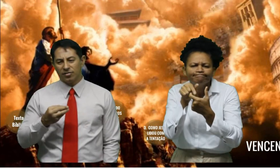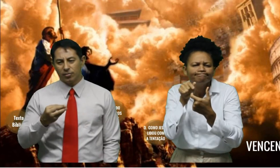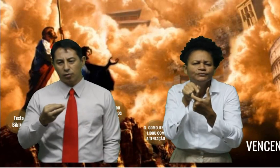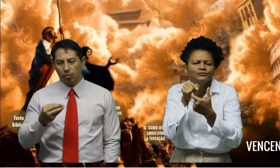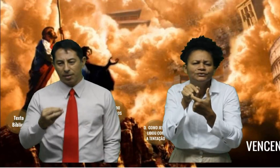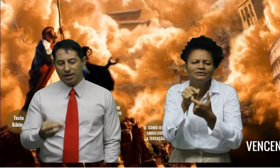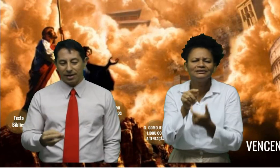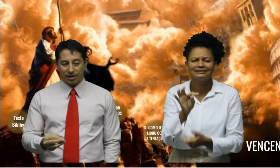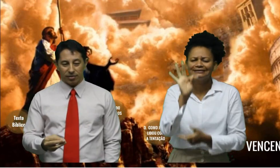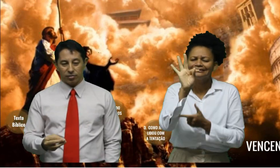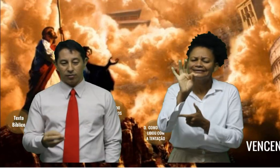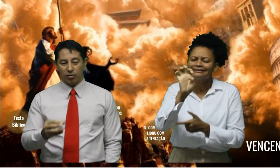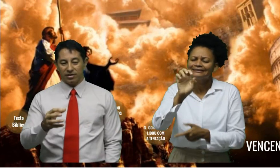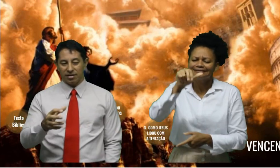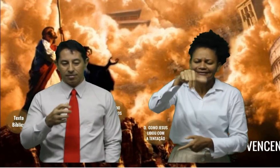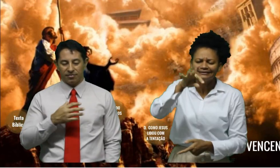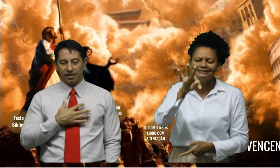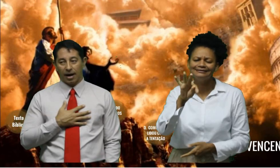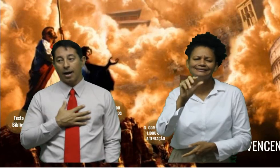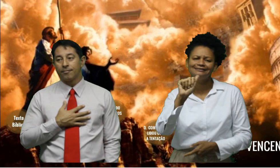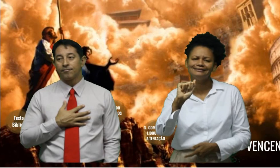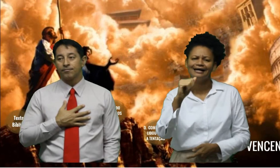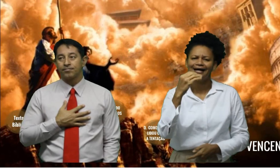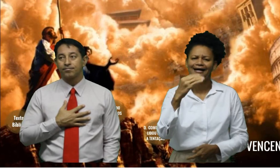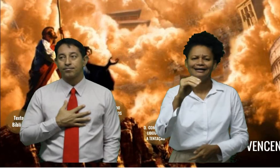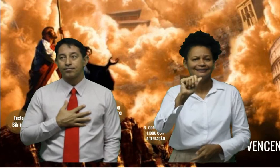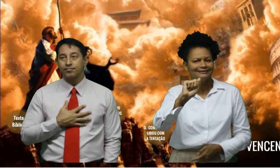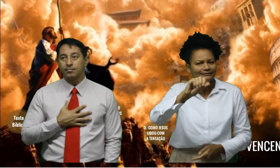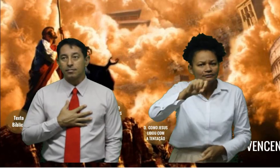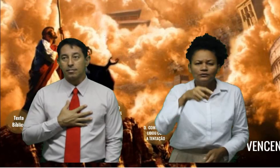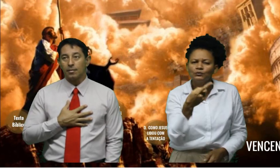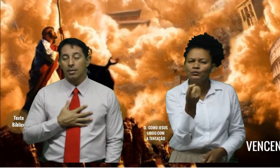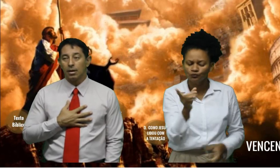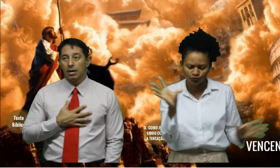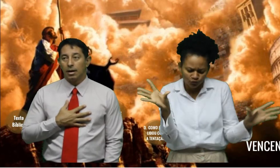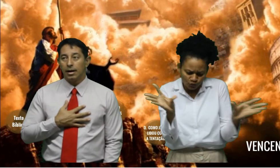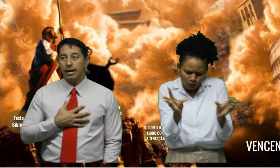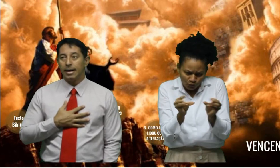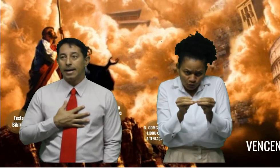é que nós vamos compreender isso? Eu vou exemplificar.